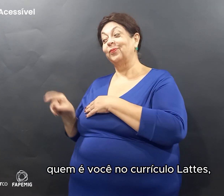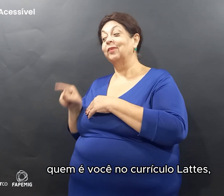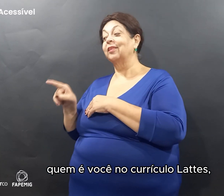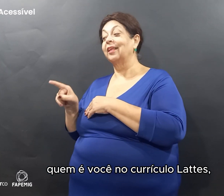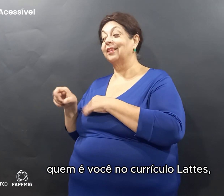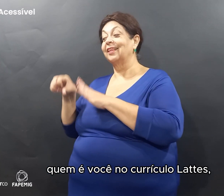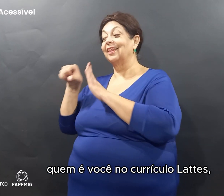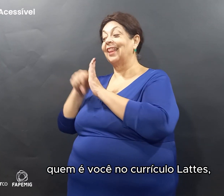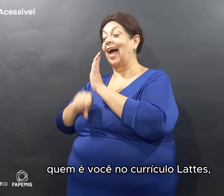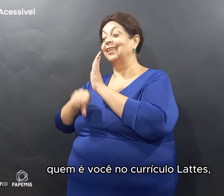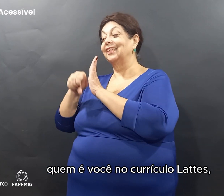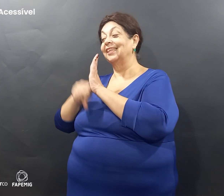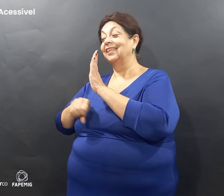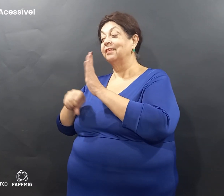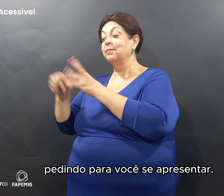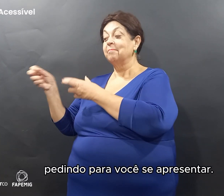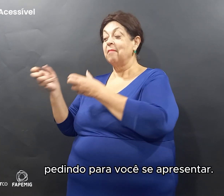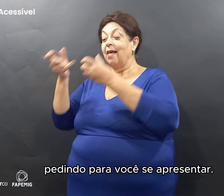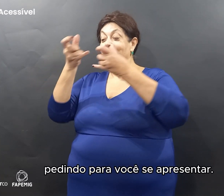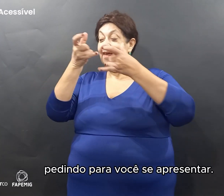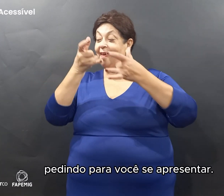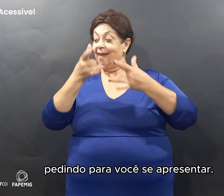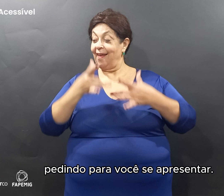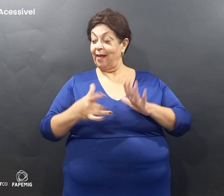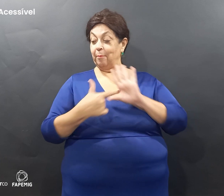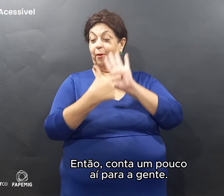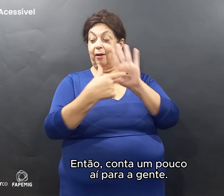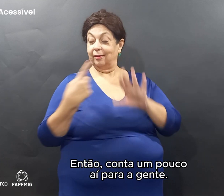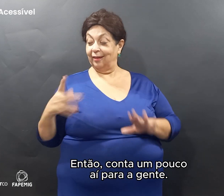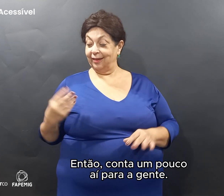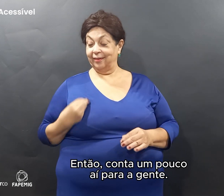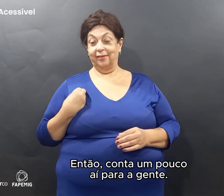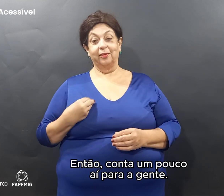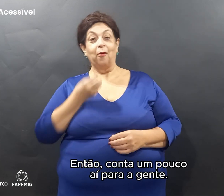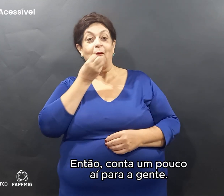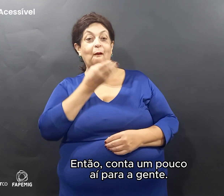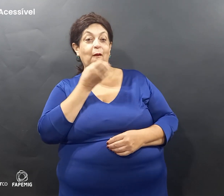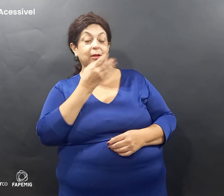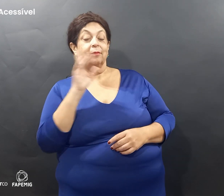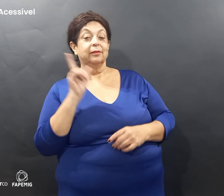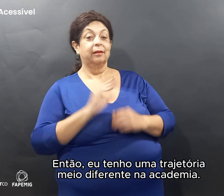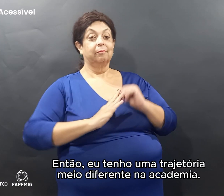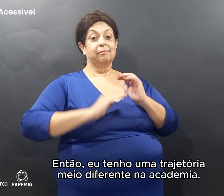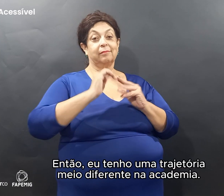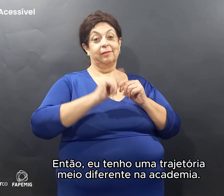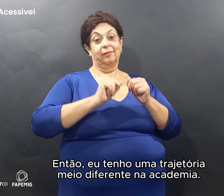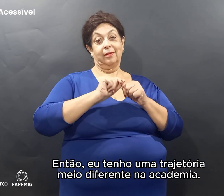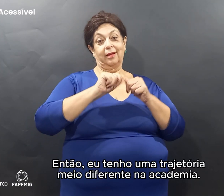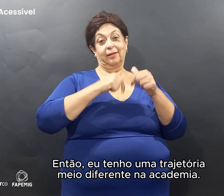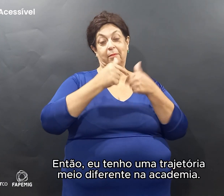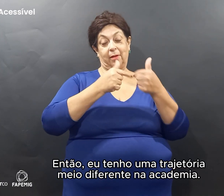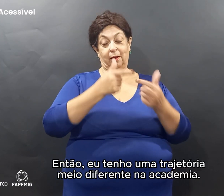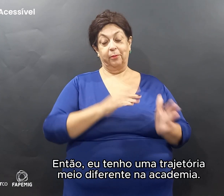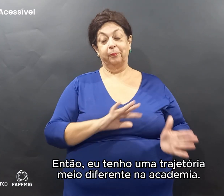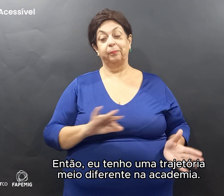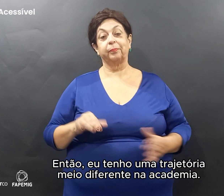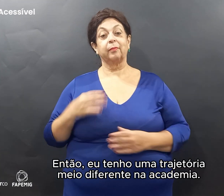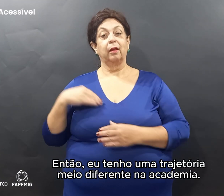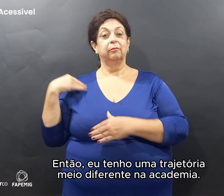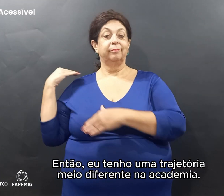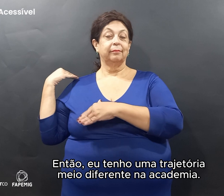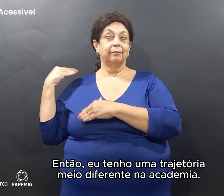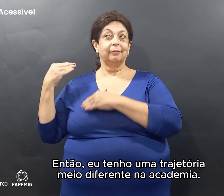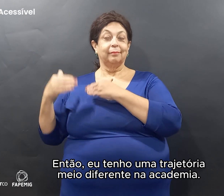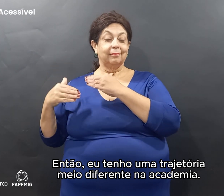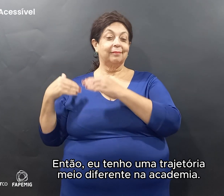quem é você no currículo Lattes, pedindo para você se apresentar, então conta um pouco aí pra gente. Então, eu tenho uma